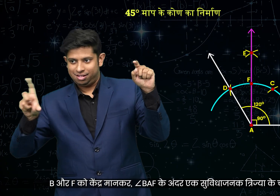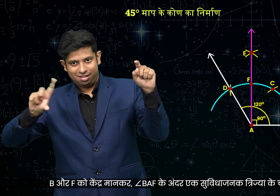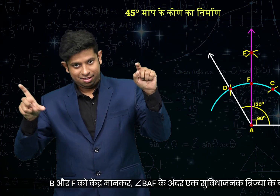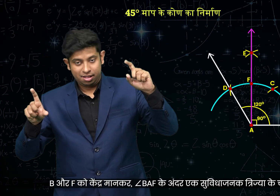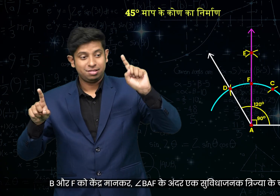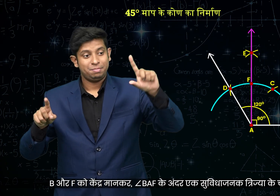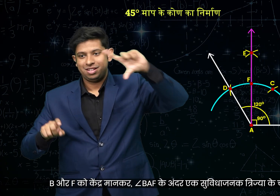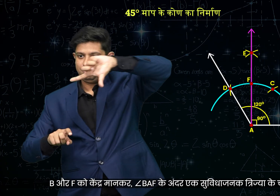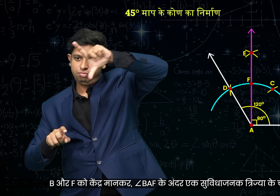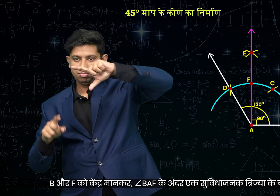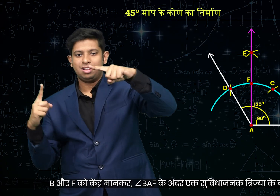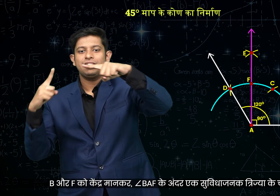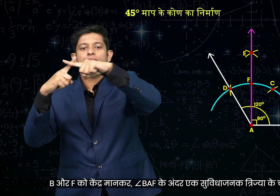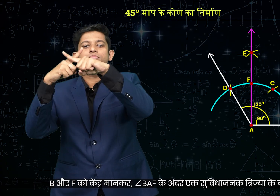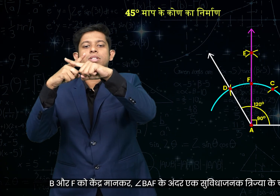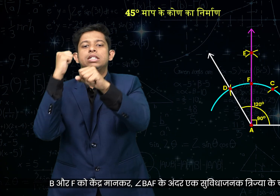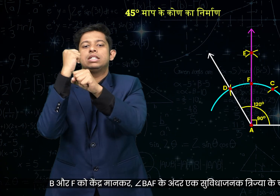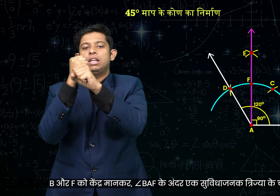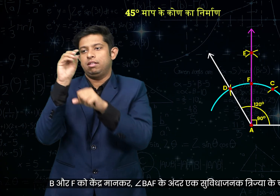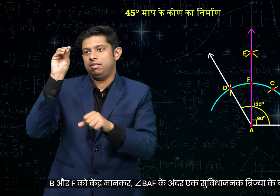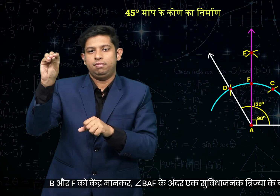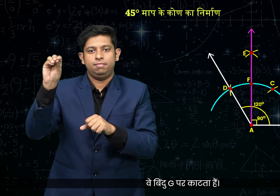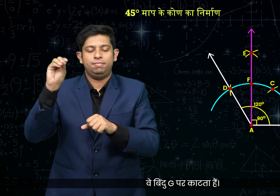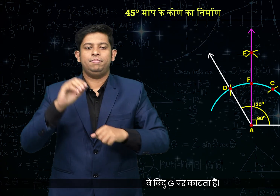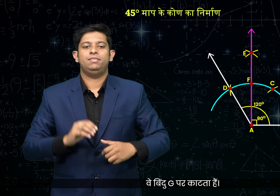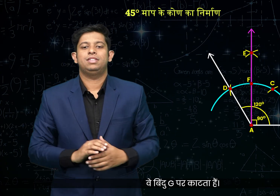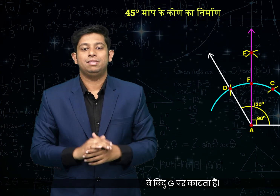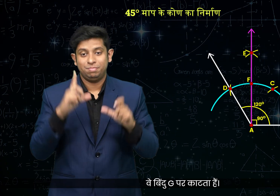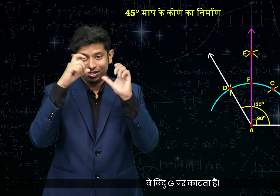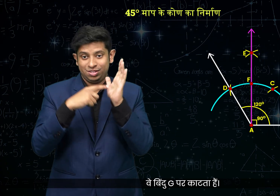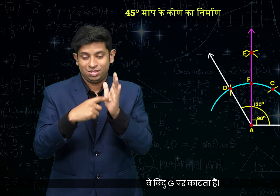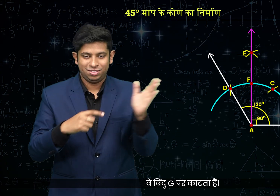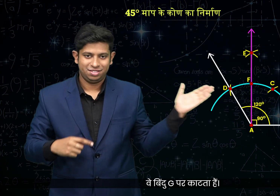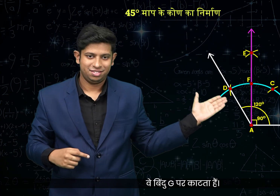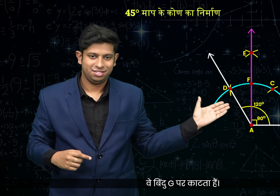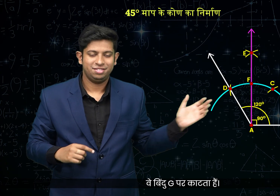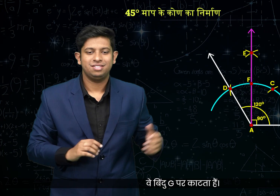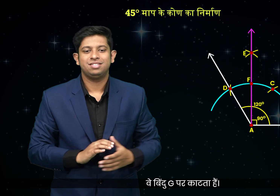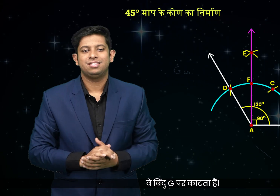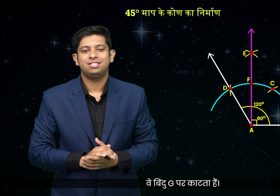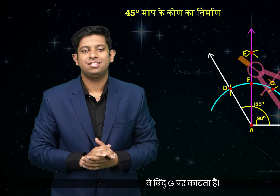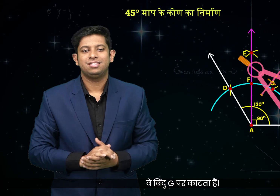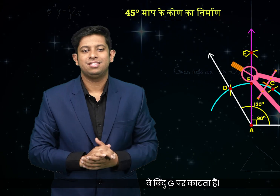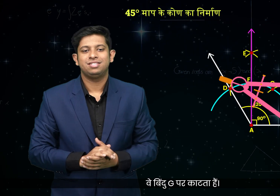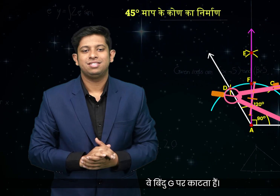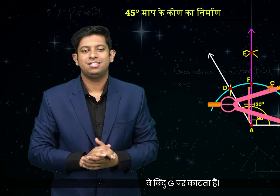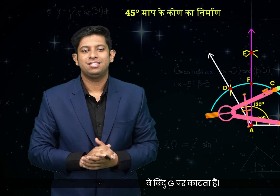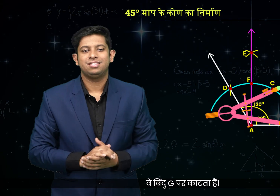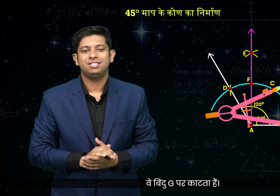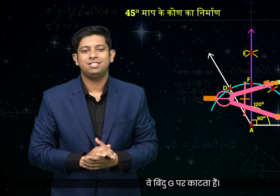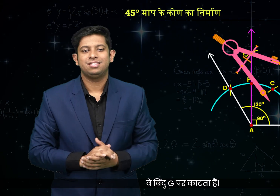एक सुविधाजनक त्रिज्या के चाप बनाएं। वे बिंदु G पर काटता है।